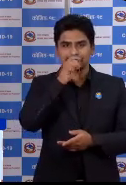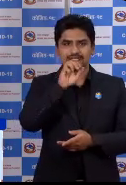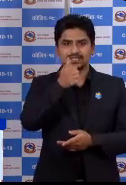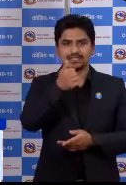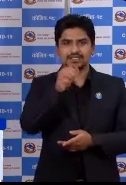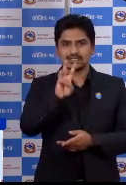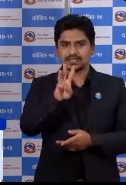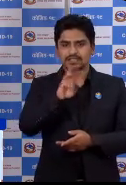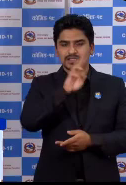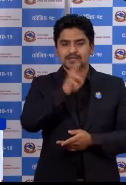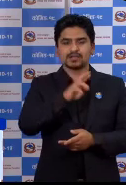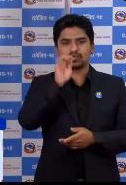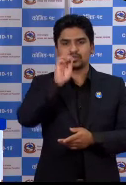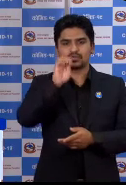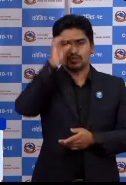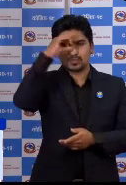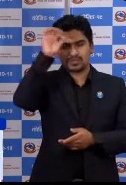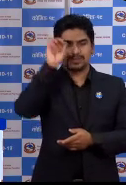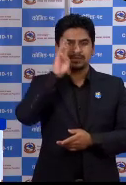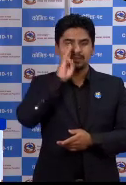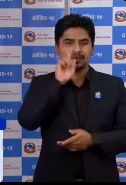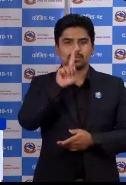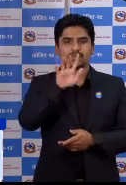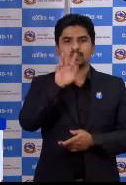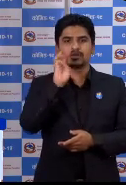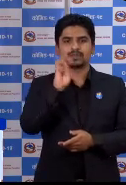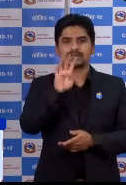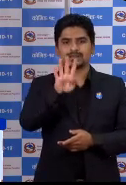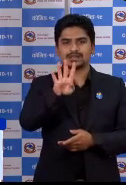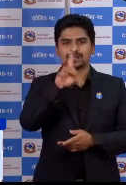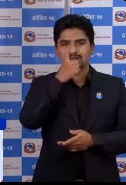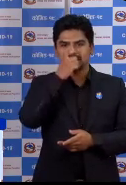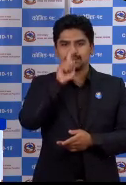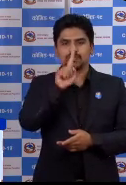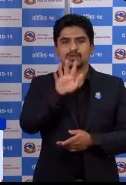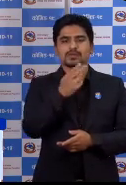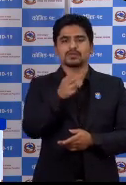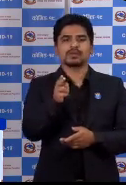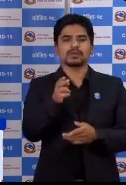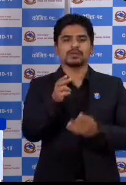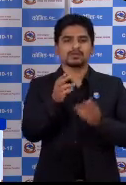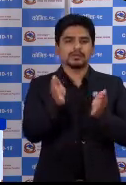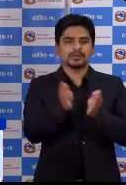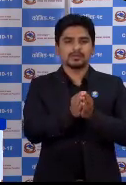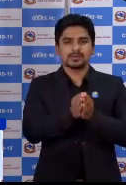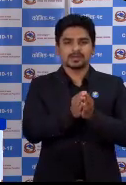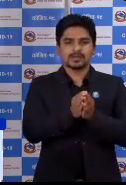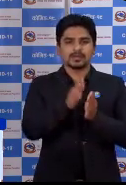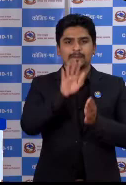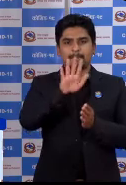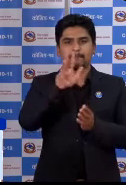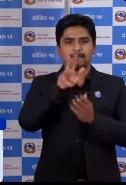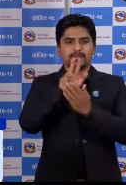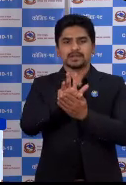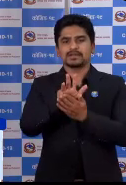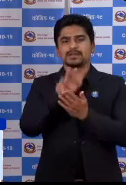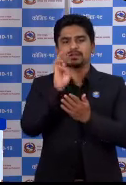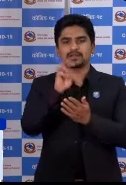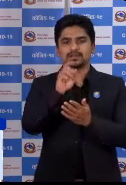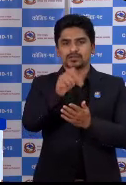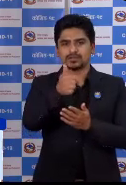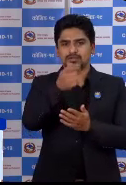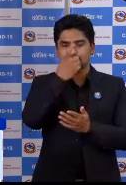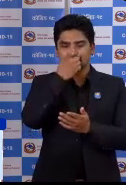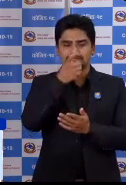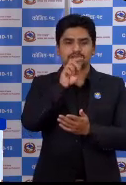जिल्लाबाट हुने आवत जावत जेठ 5 गते राति 12 बजीसम्मका लागि बन्द गरिएको छ। त्यस्तै 12 जिल्लामा